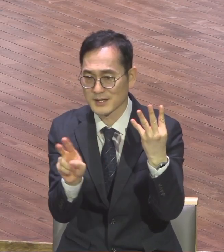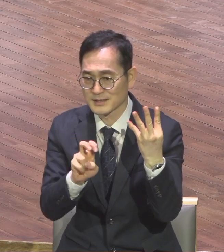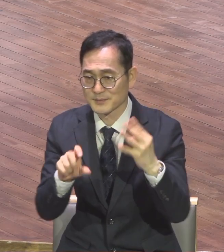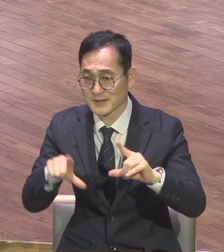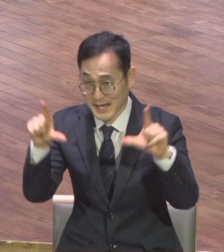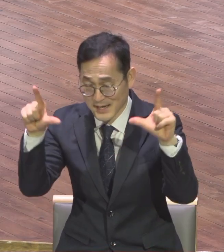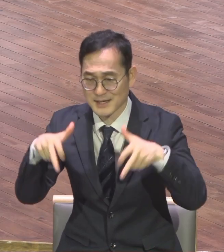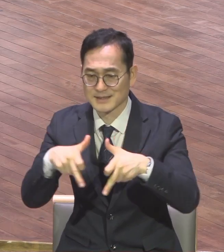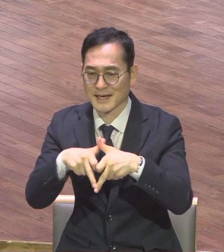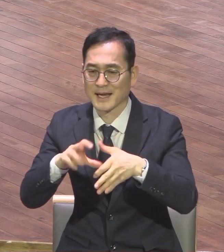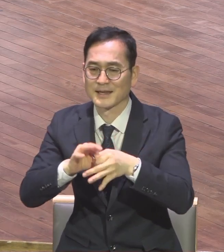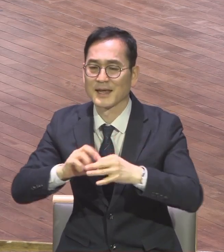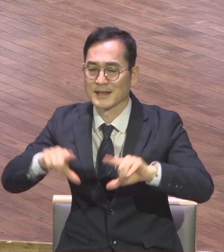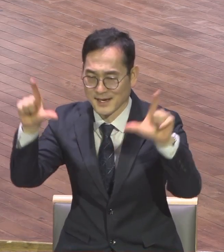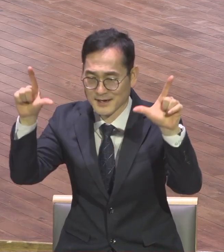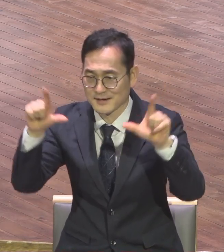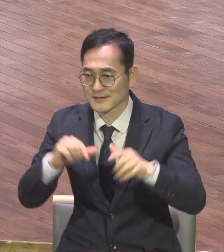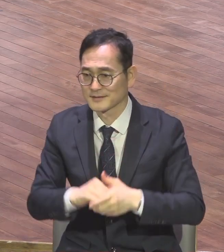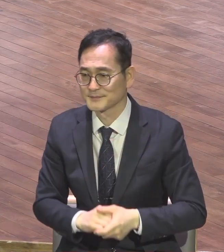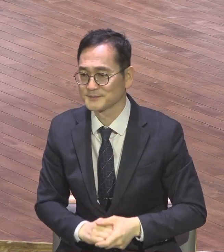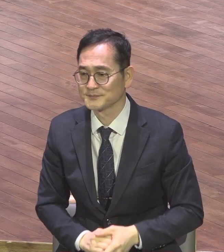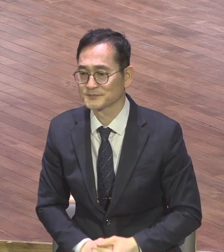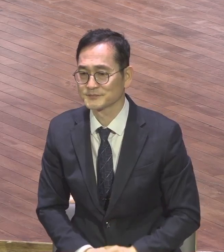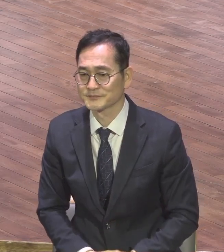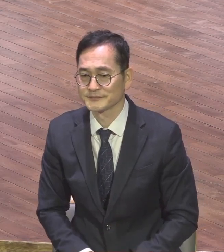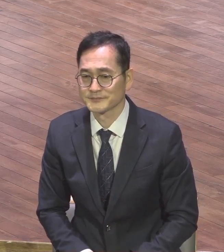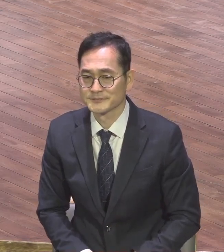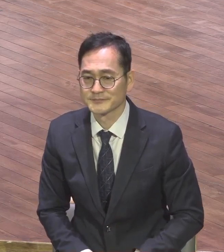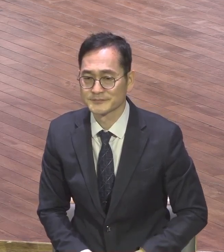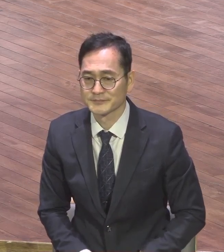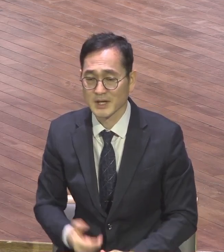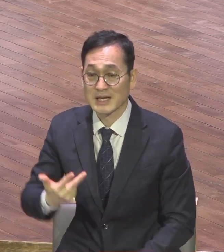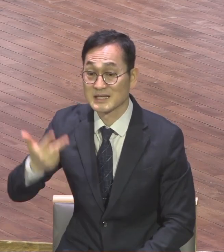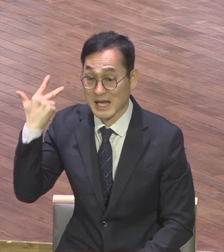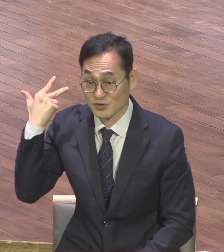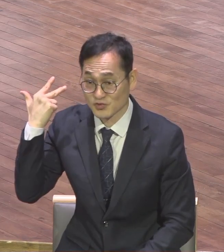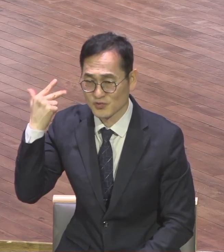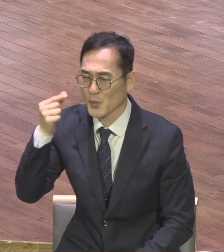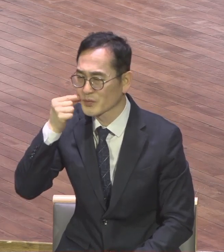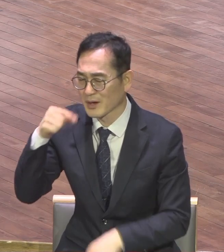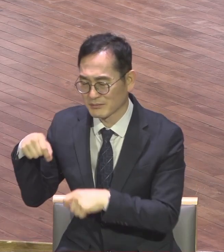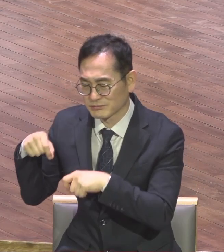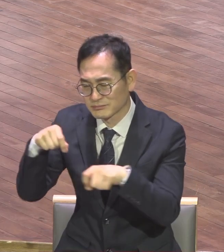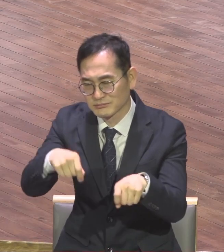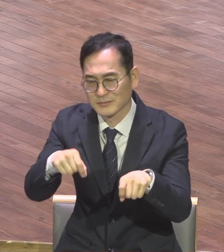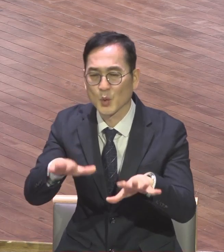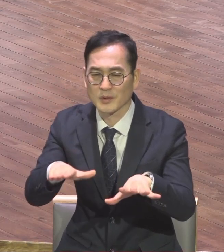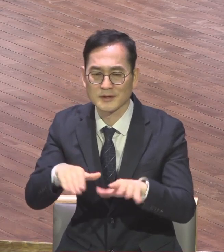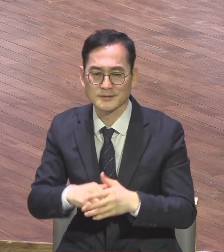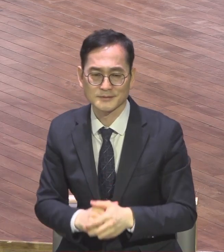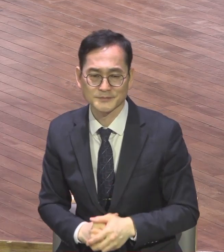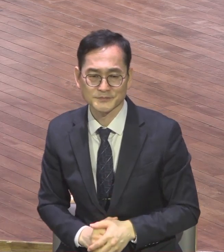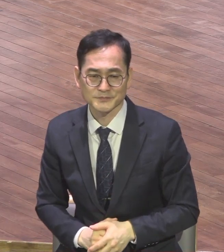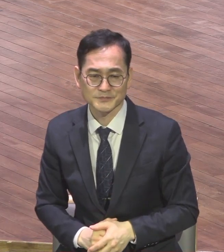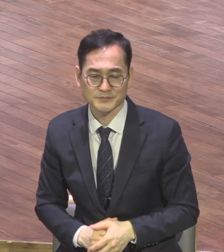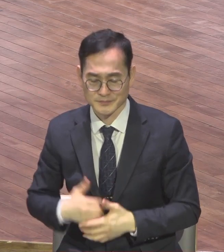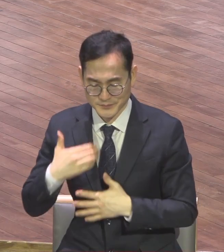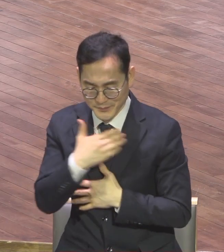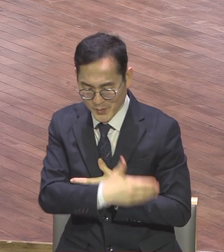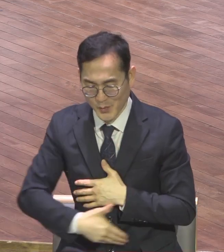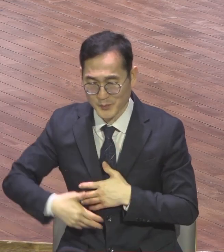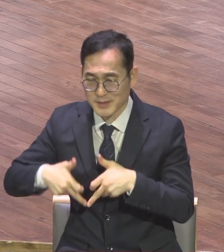날이에요. 원래 지난 주간에 진행되어야 되는데 그걸 못해서 오늘 이번 주에 하는데